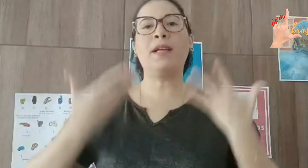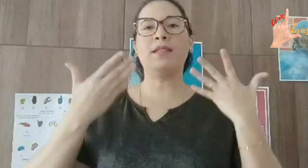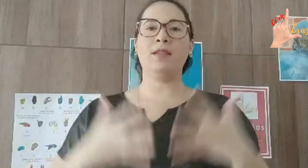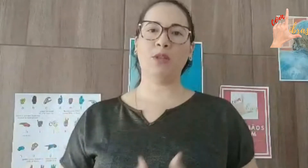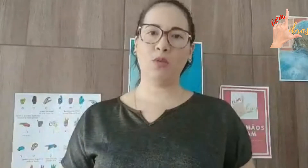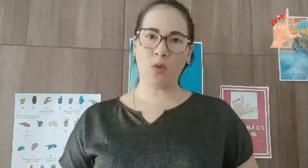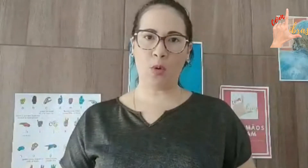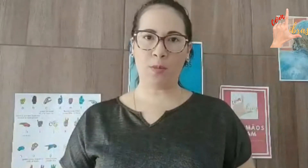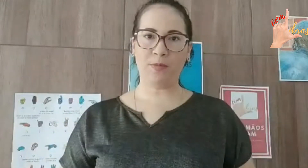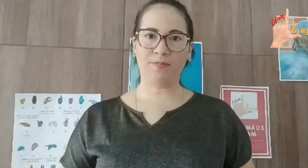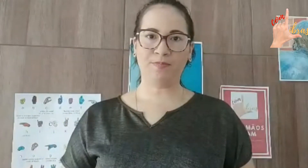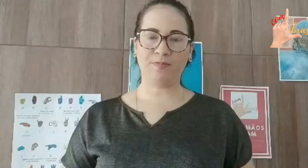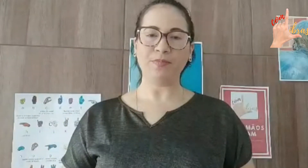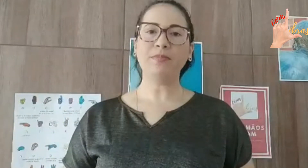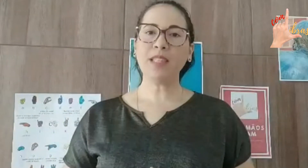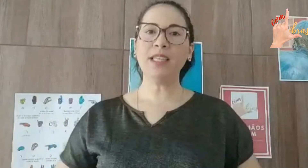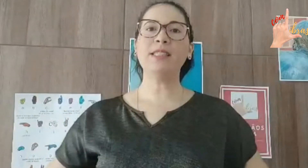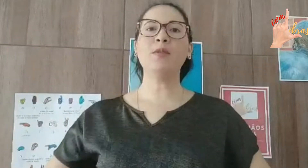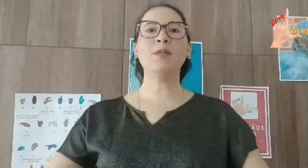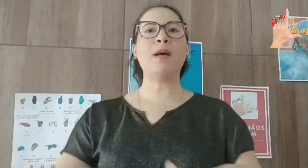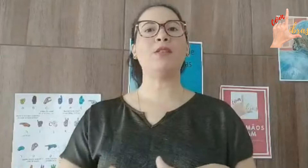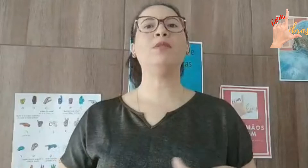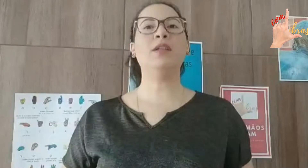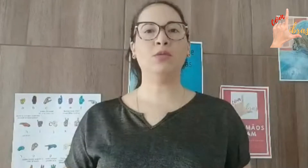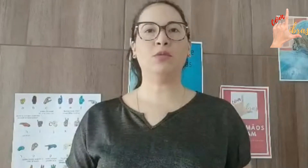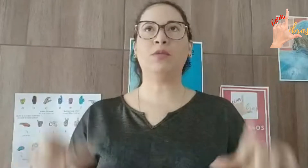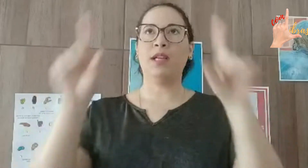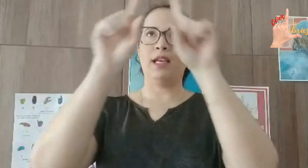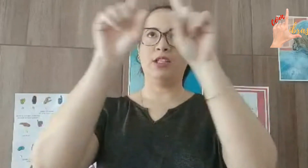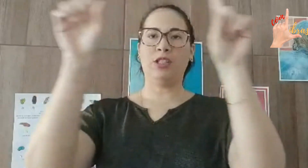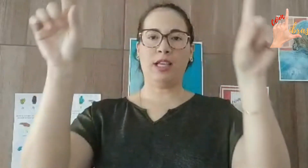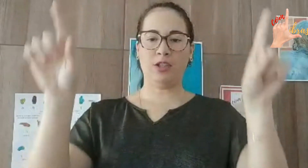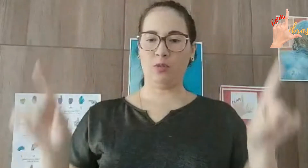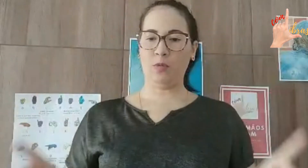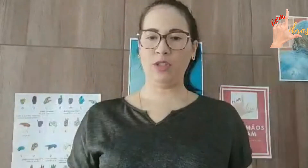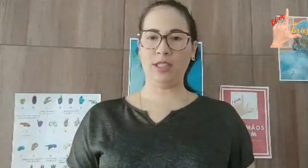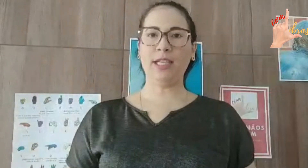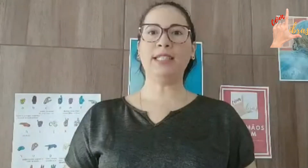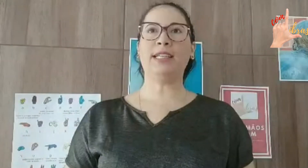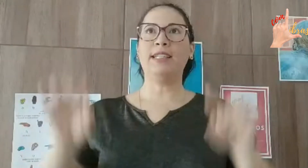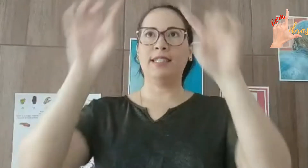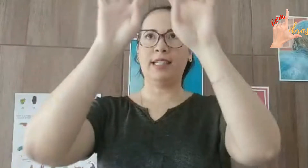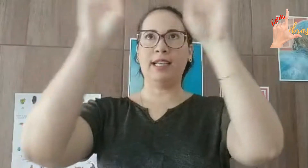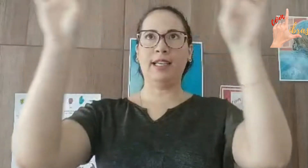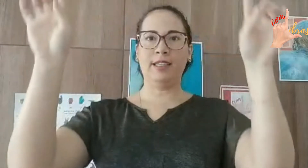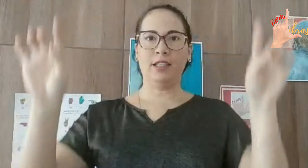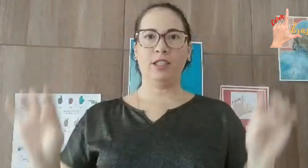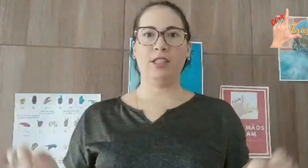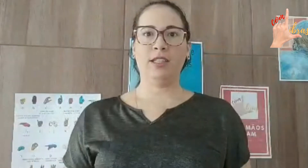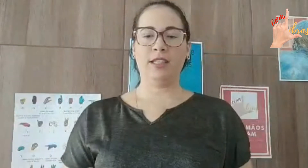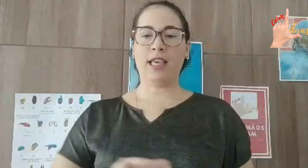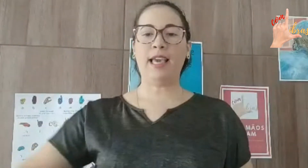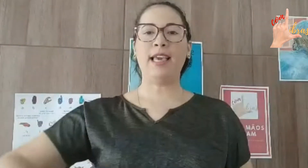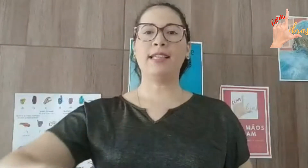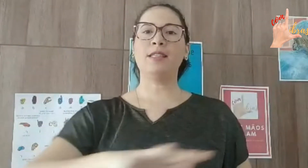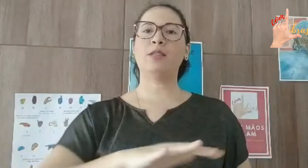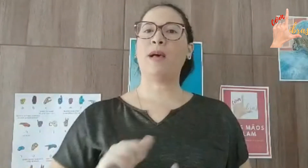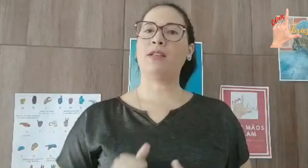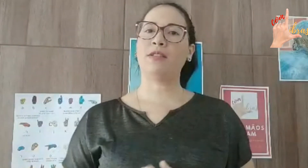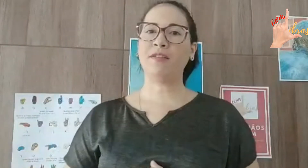cima do corpo. Esse é o espaço neutro. Está aqui tipo uma janelinha, né? É esse espaço da